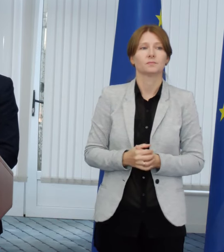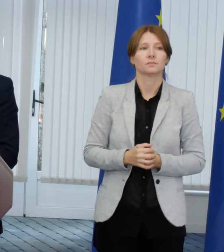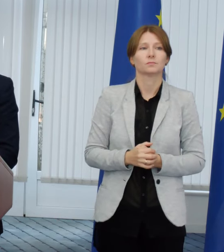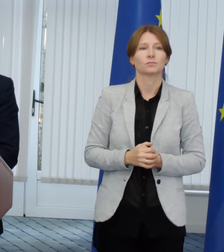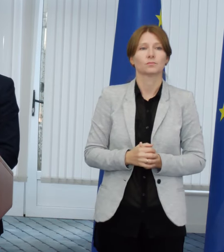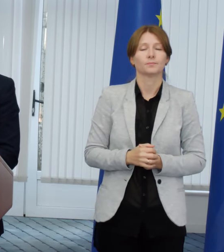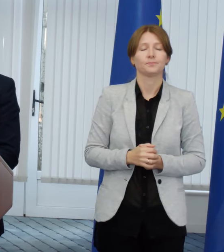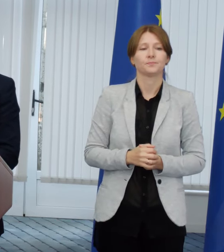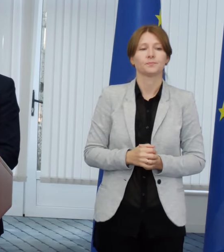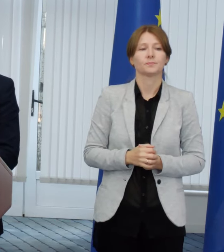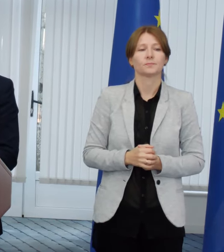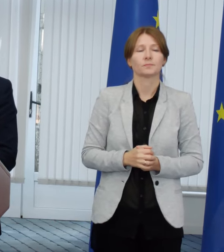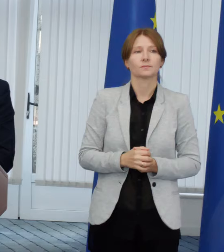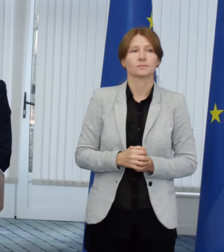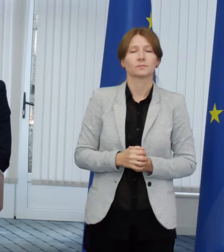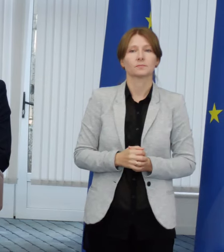aici la microfon.